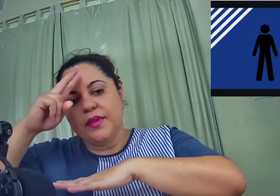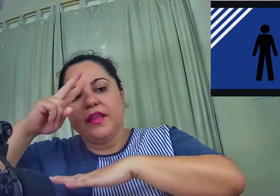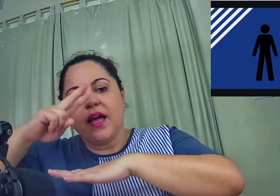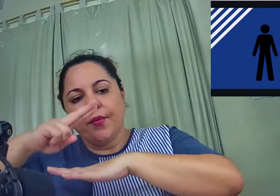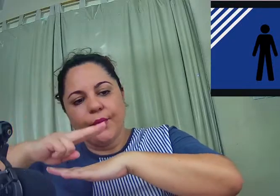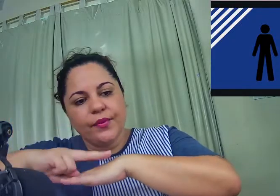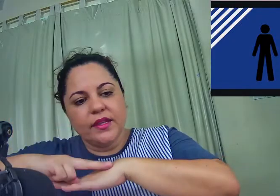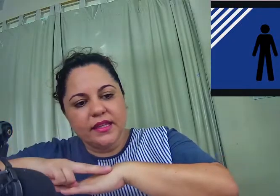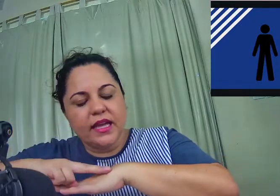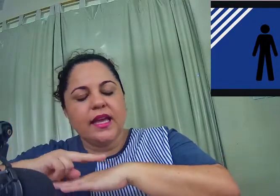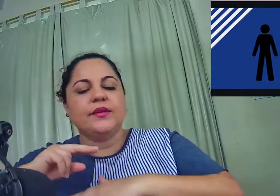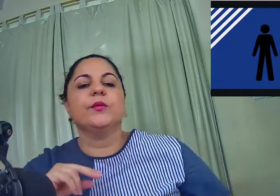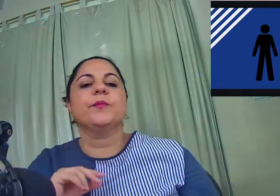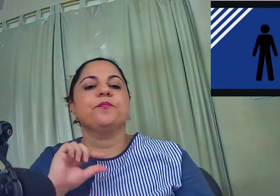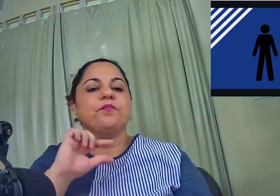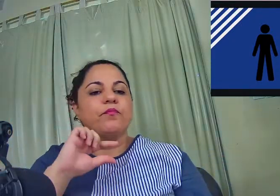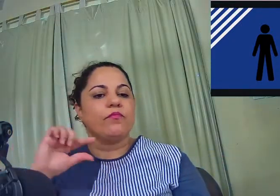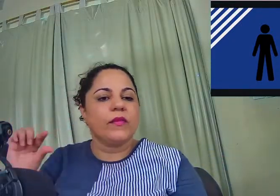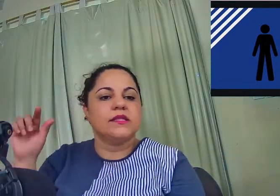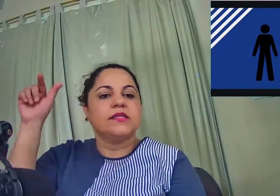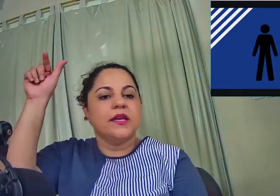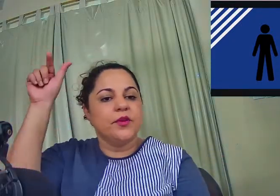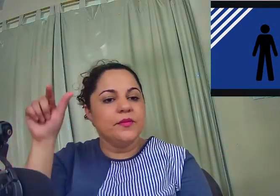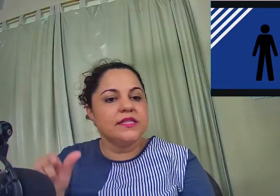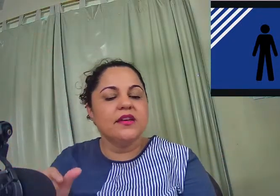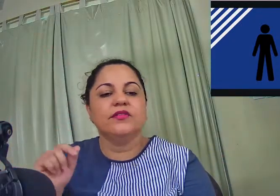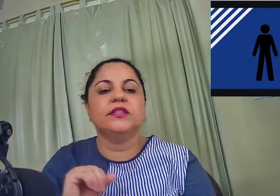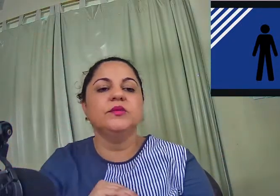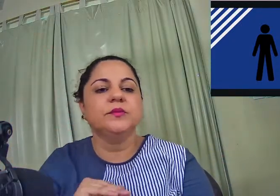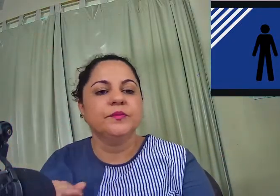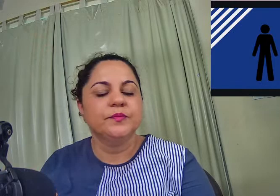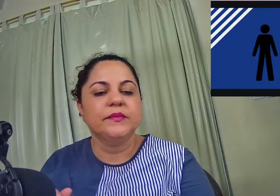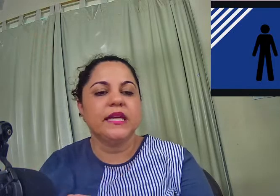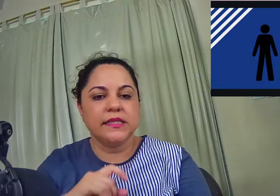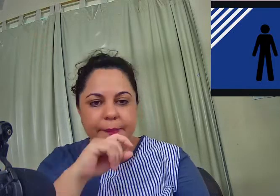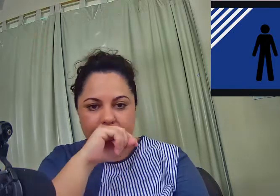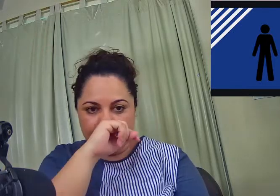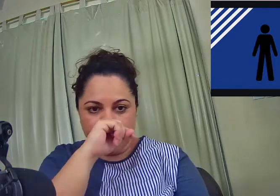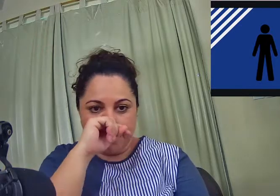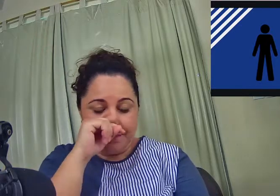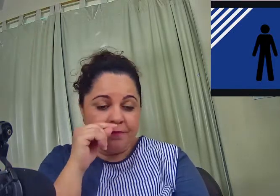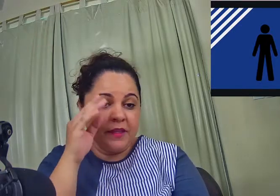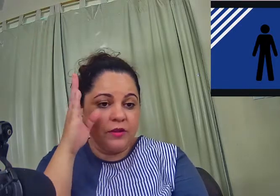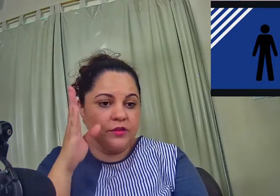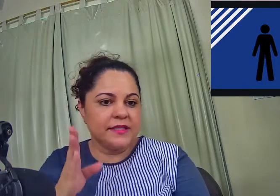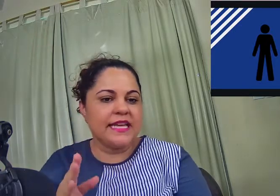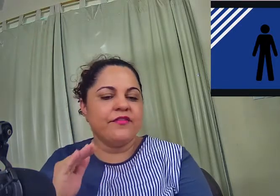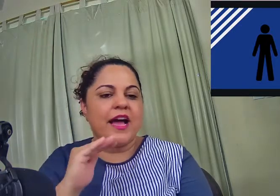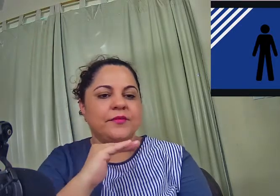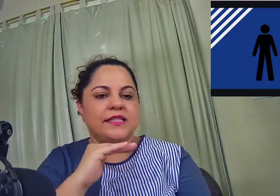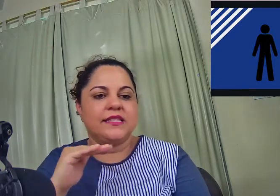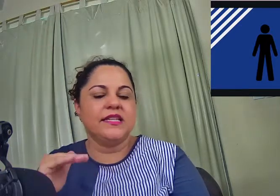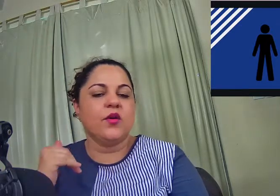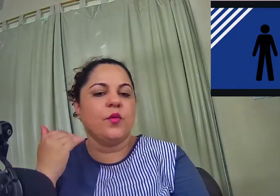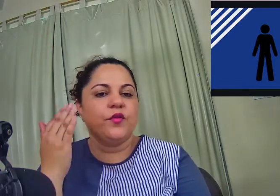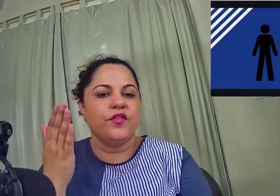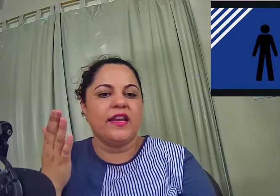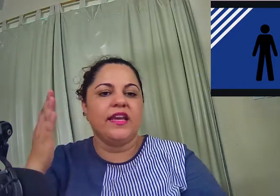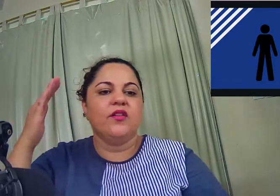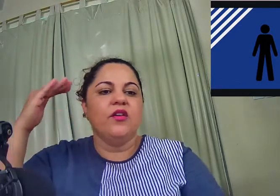hospital, deitado, sempre observando esse plano. Quando observarmos assim, como eu falei agora, esse é